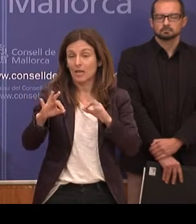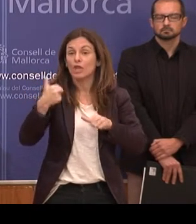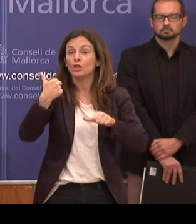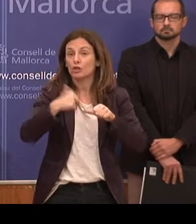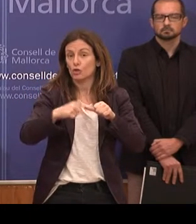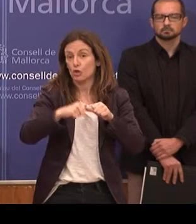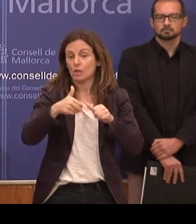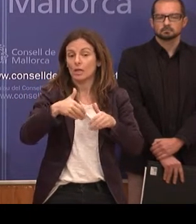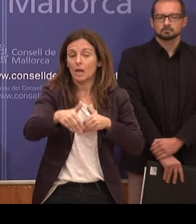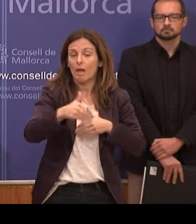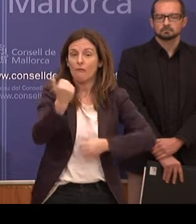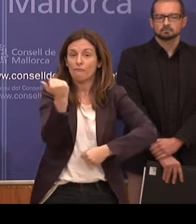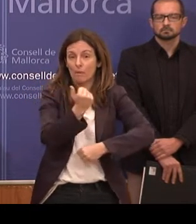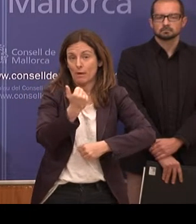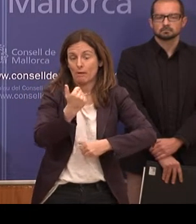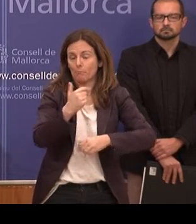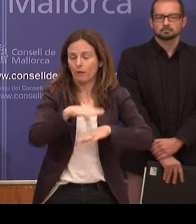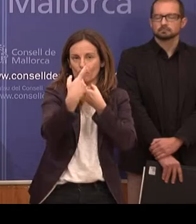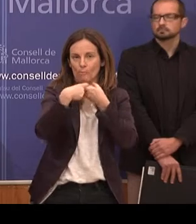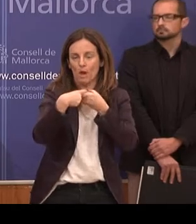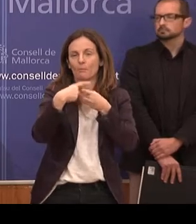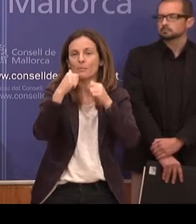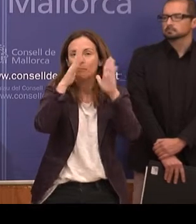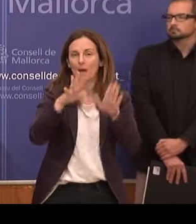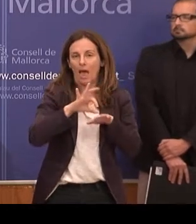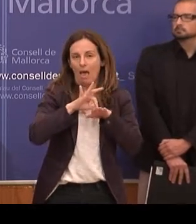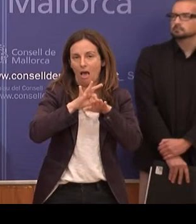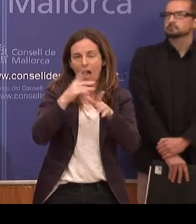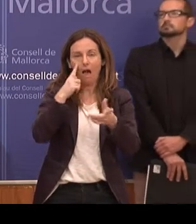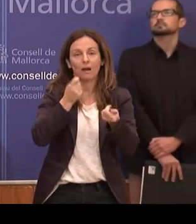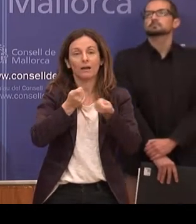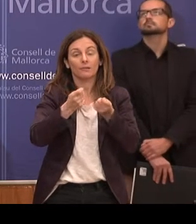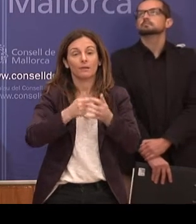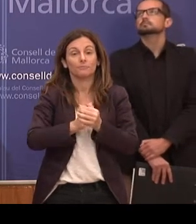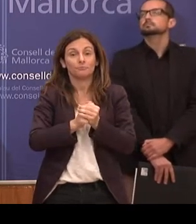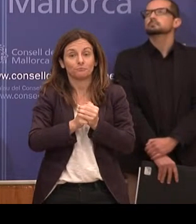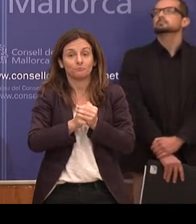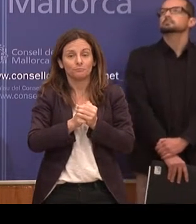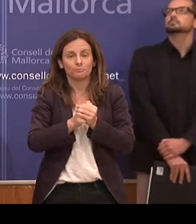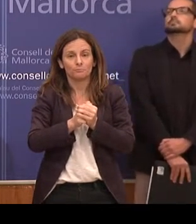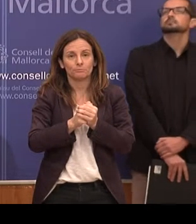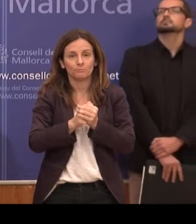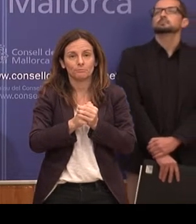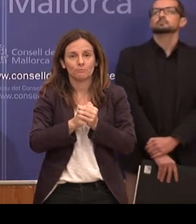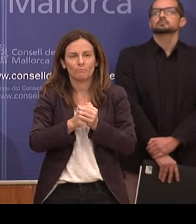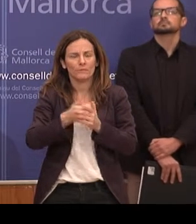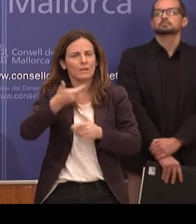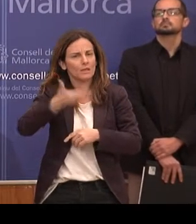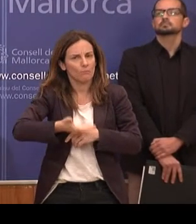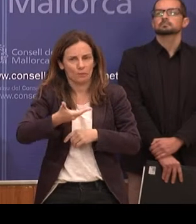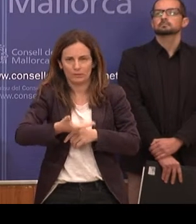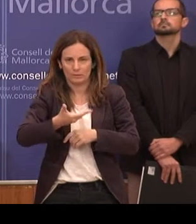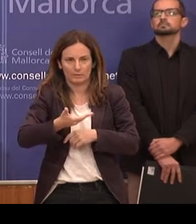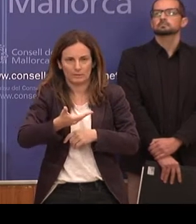va divendres al Consell de Direcció la